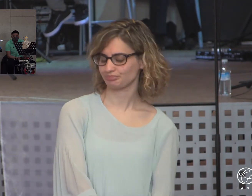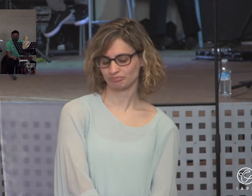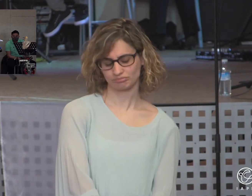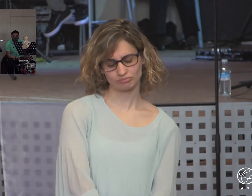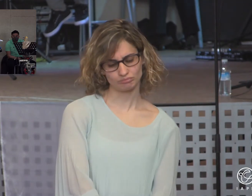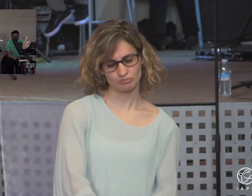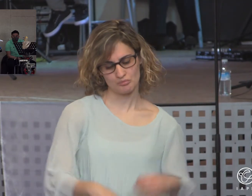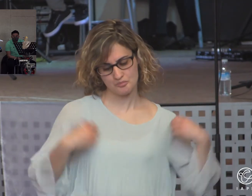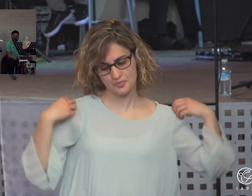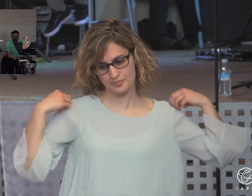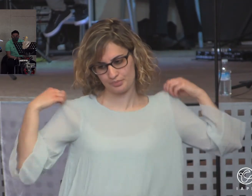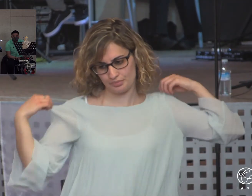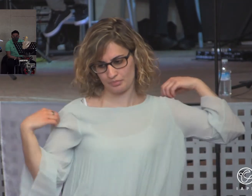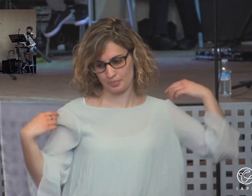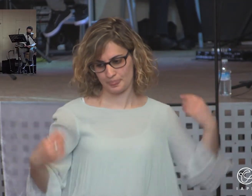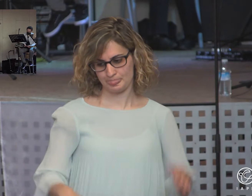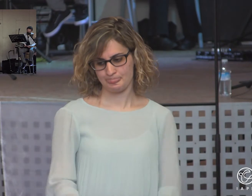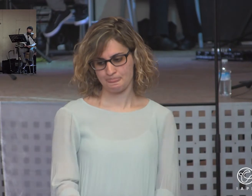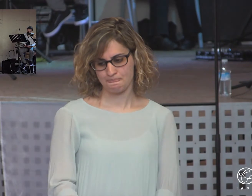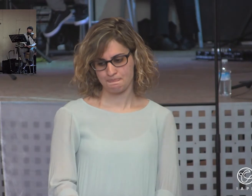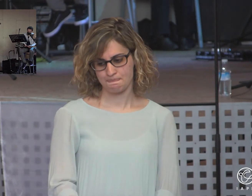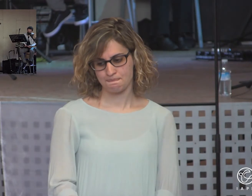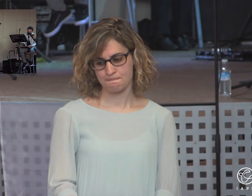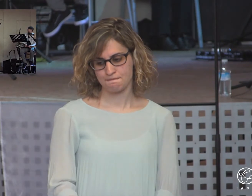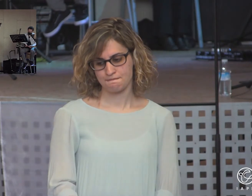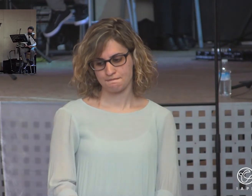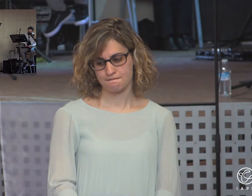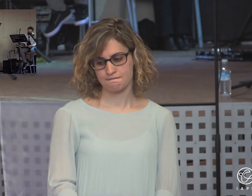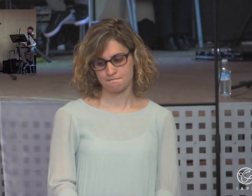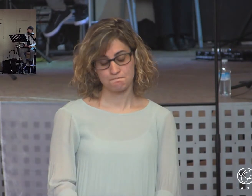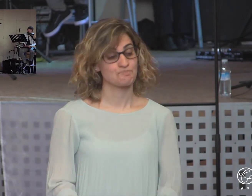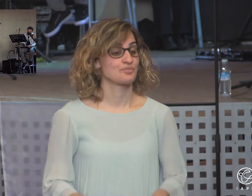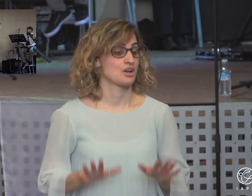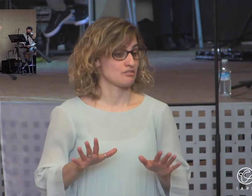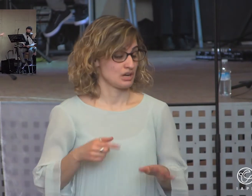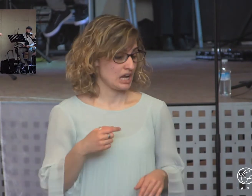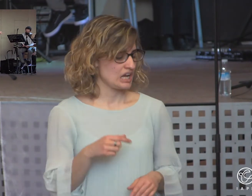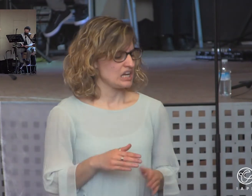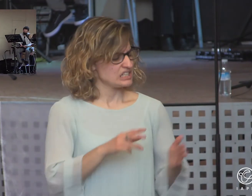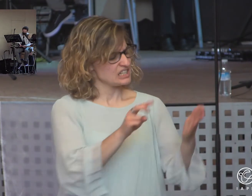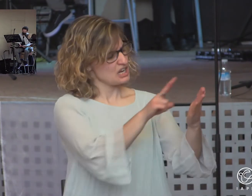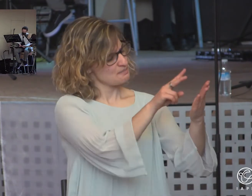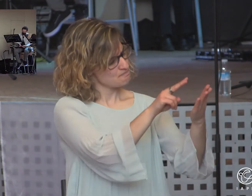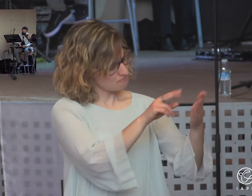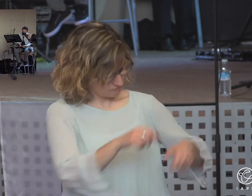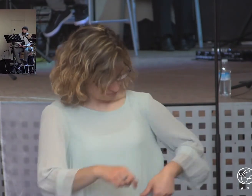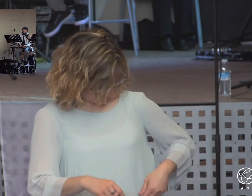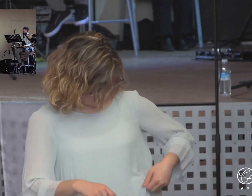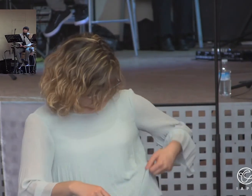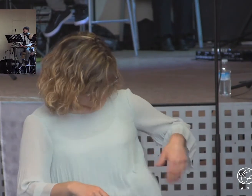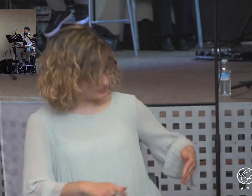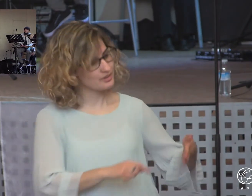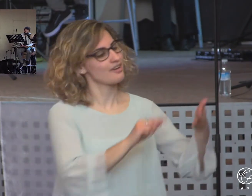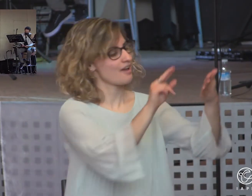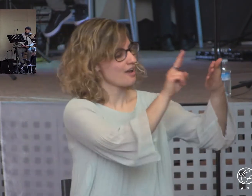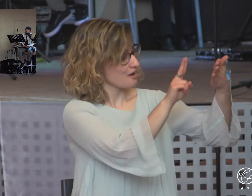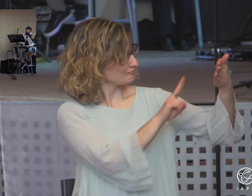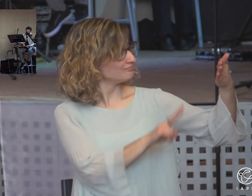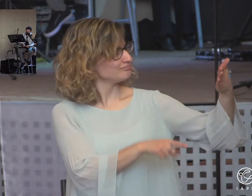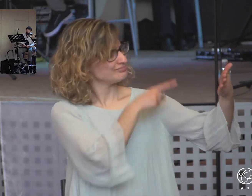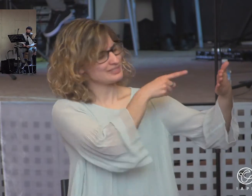palabra. Esto es un pasaje que Juan nos lo sitúa de forma, digamos,